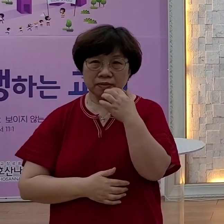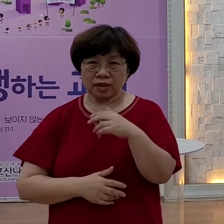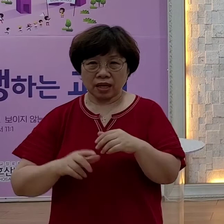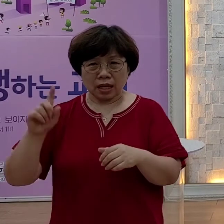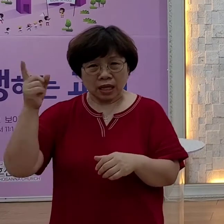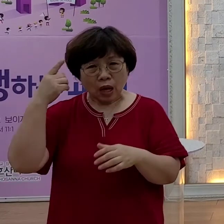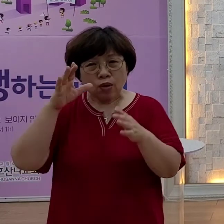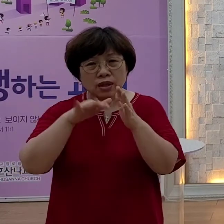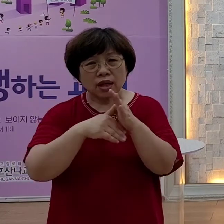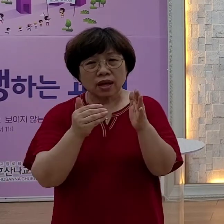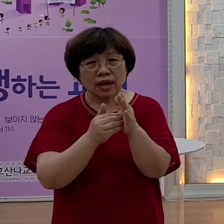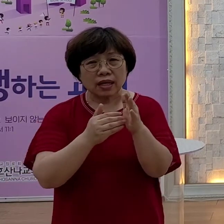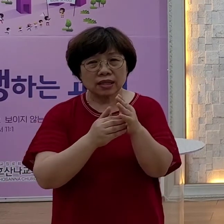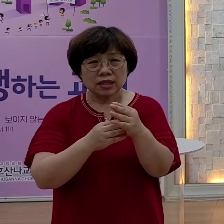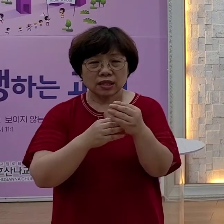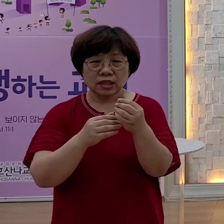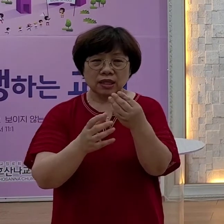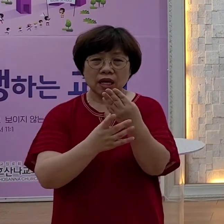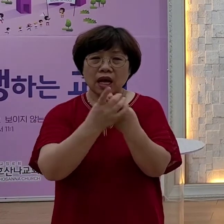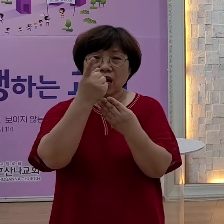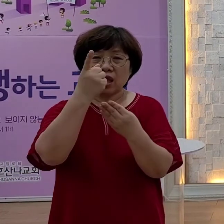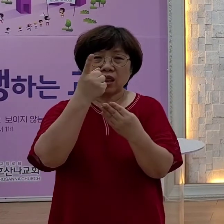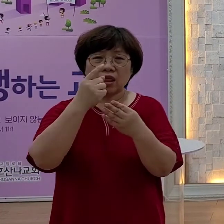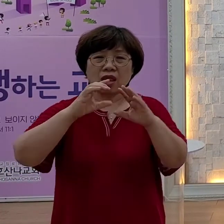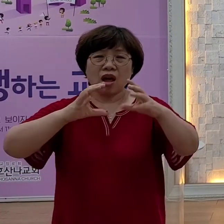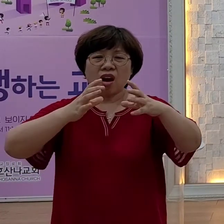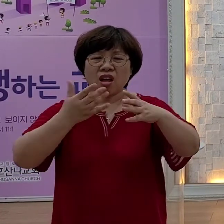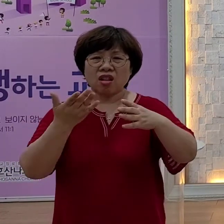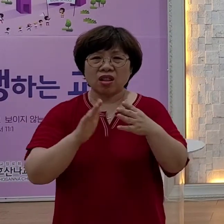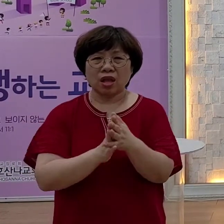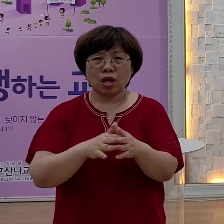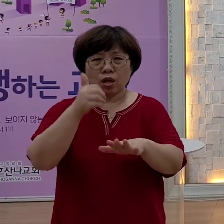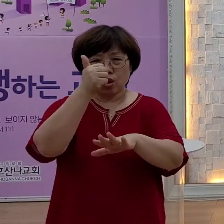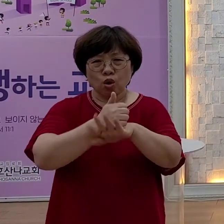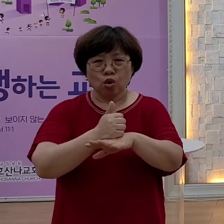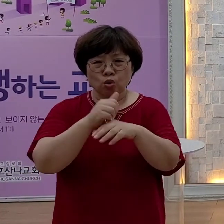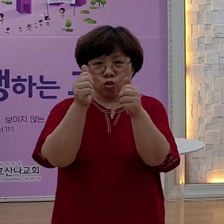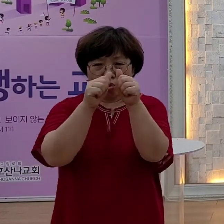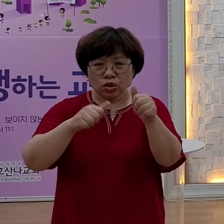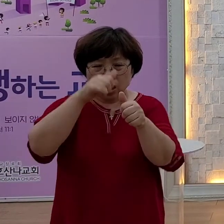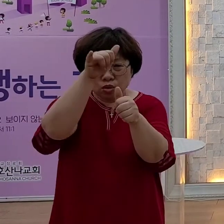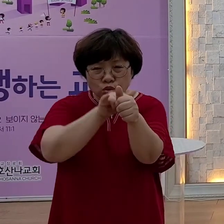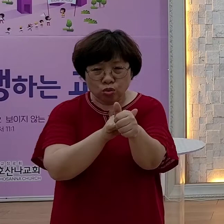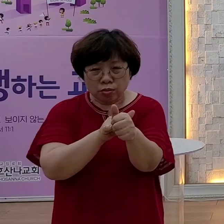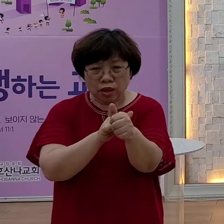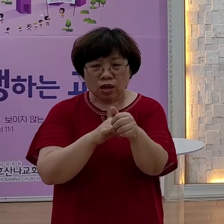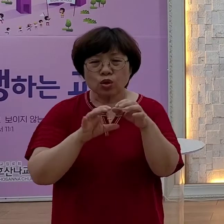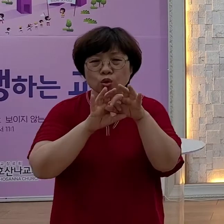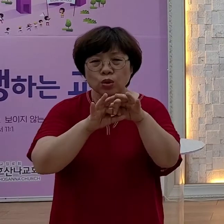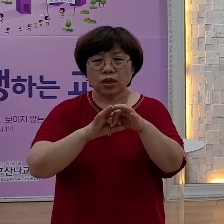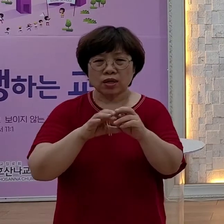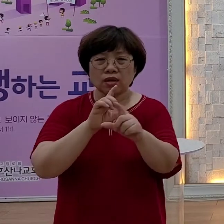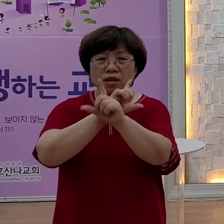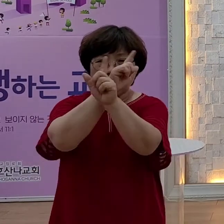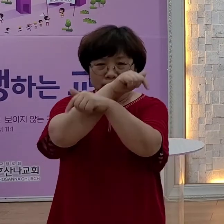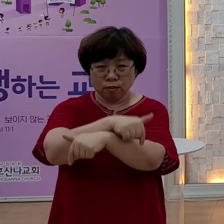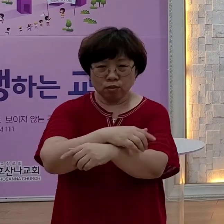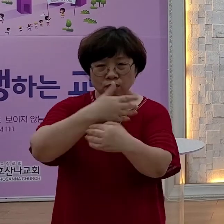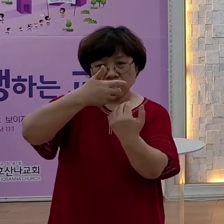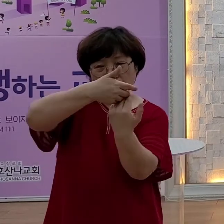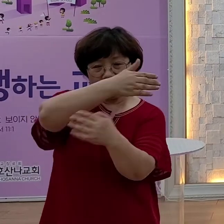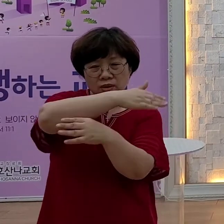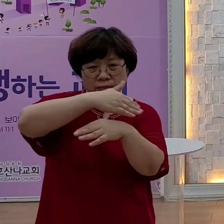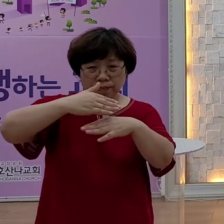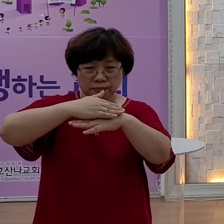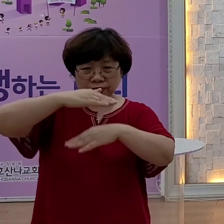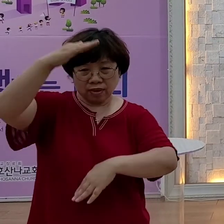잘 이뤄왔던 이 나라가 결국은 우상 숭배로 넘어가고 남유다와 북이스라엘이 갈라지는 이 빌미를